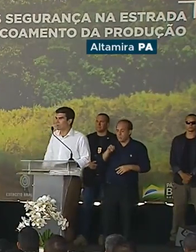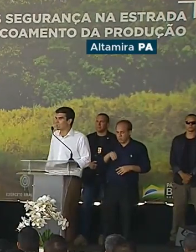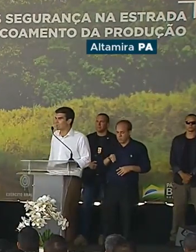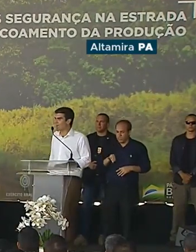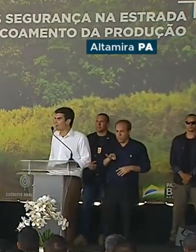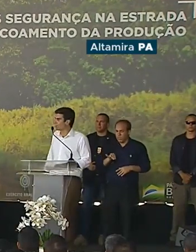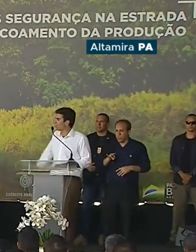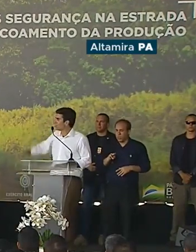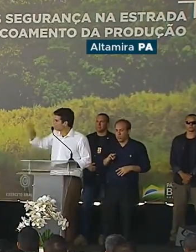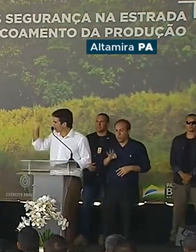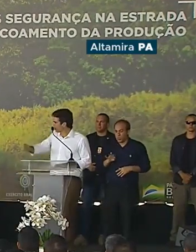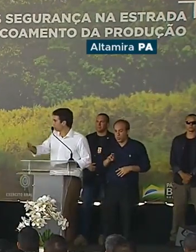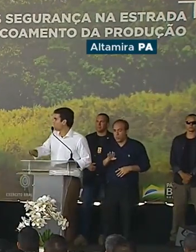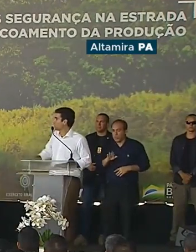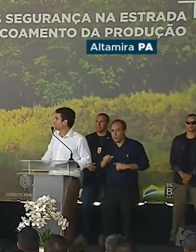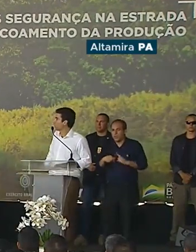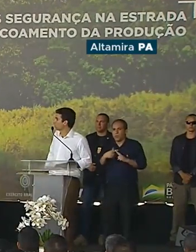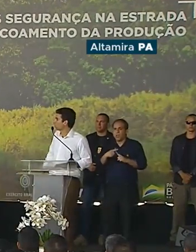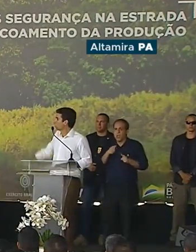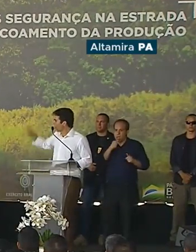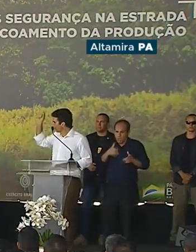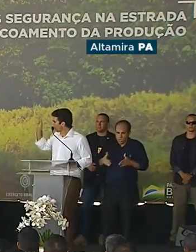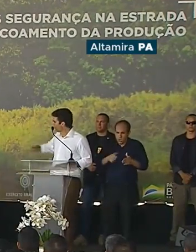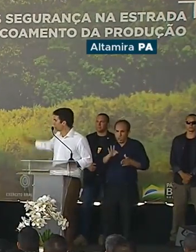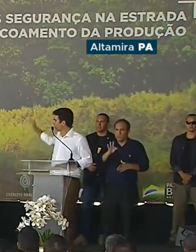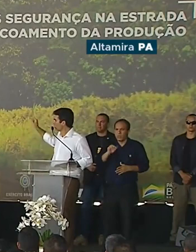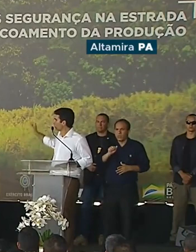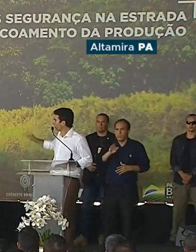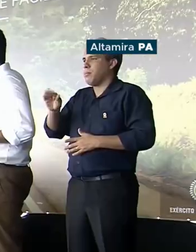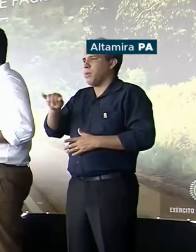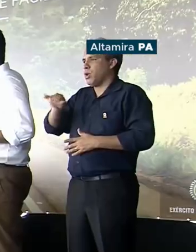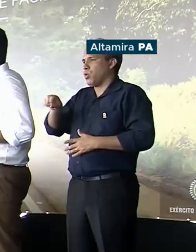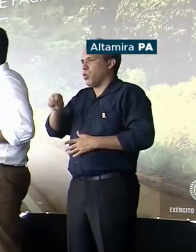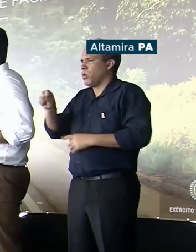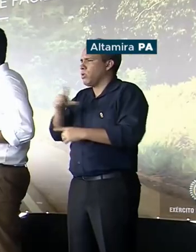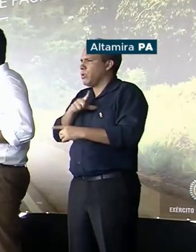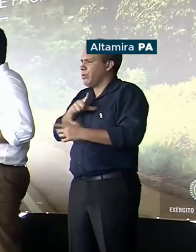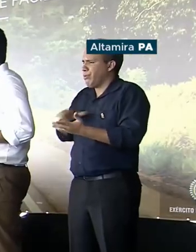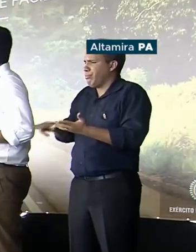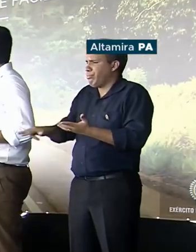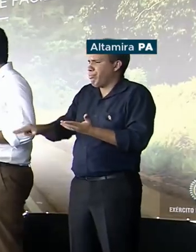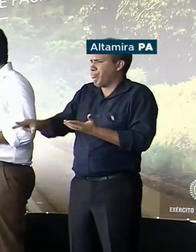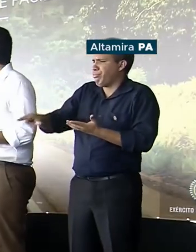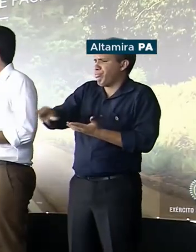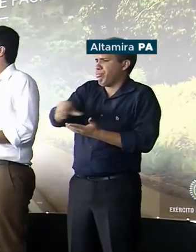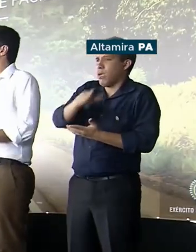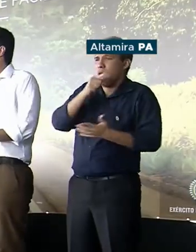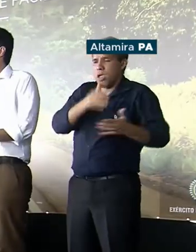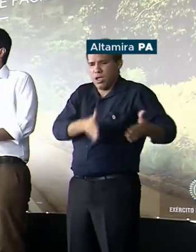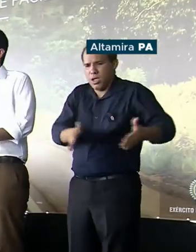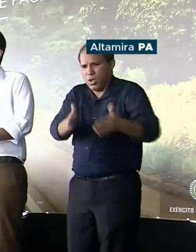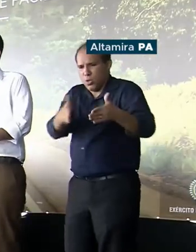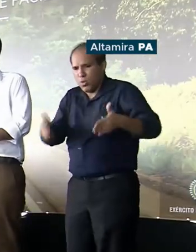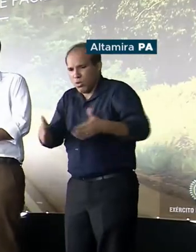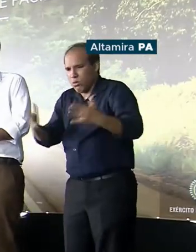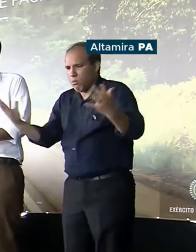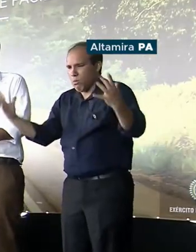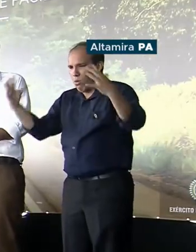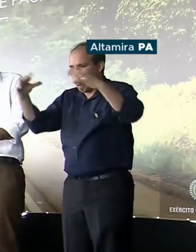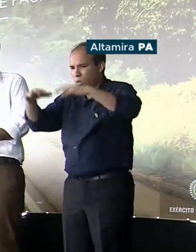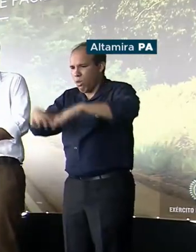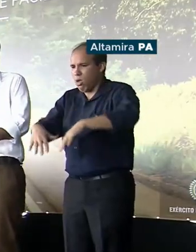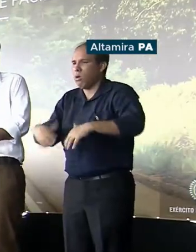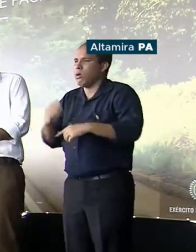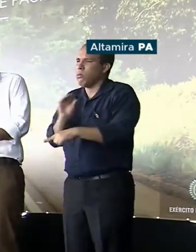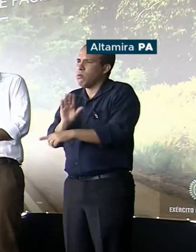da navegabilidade do rio Tapajós, encontrando com diversos outros rios que estarão à disposição